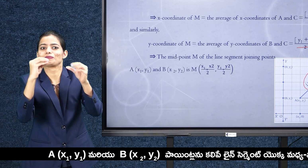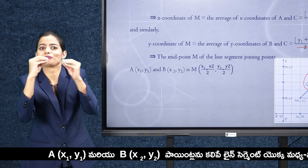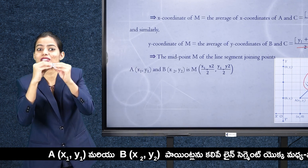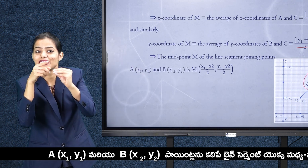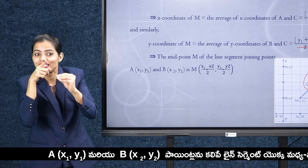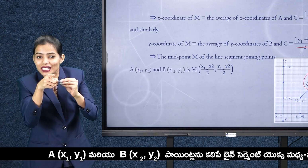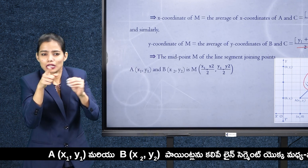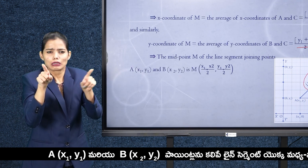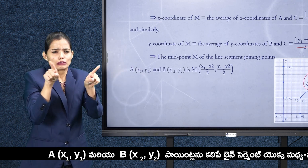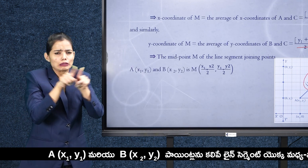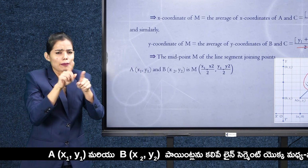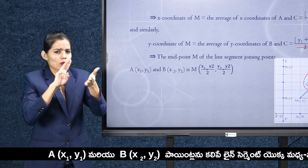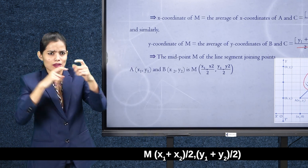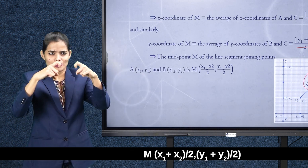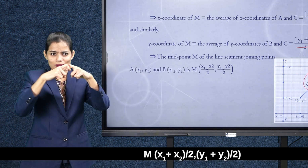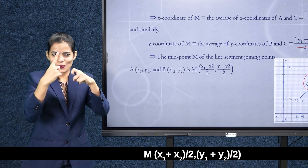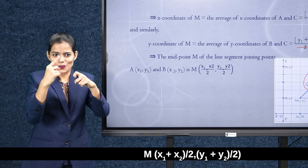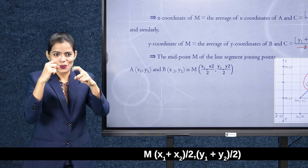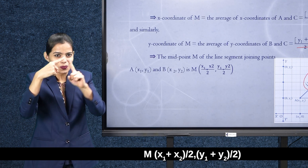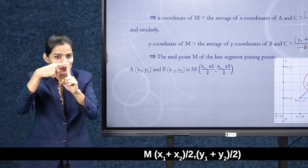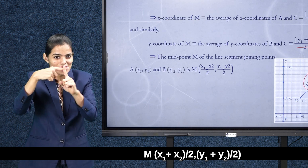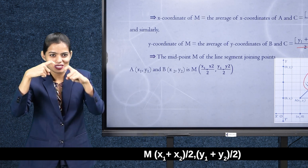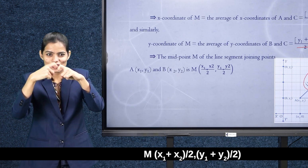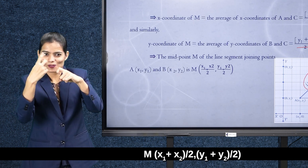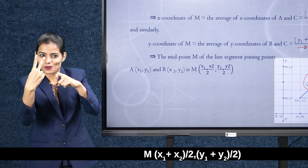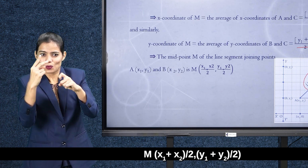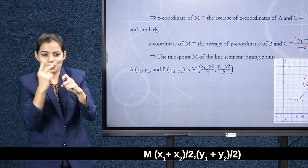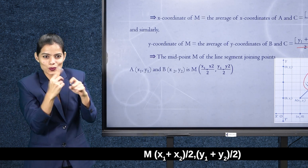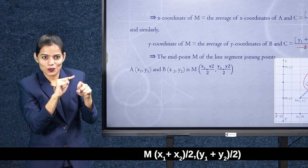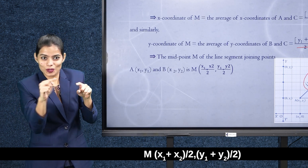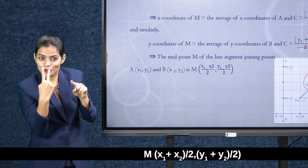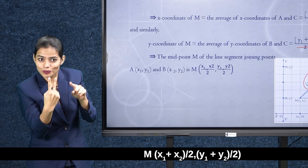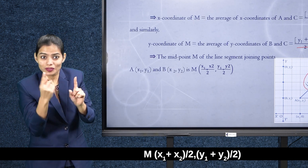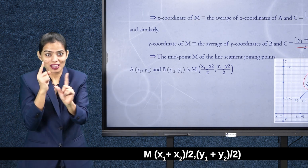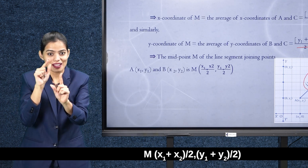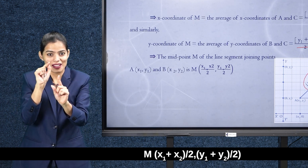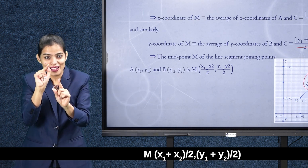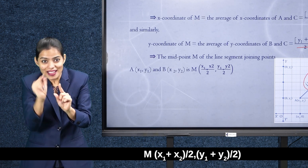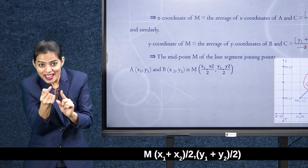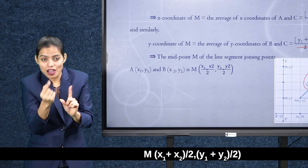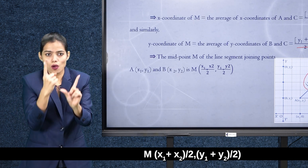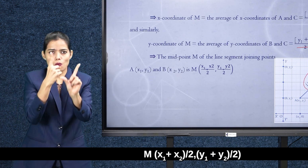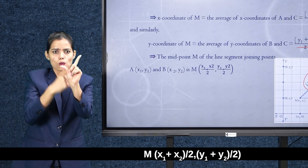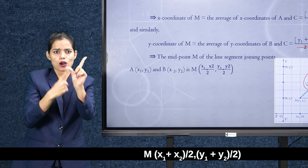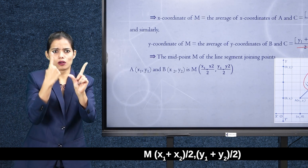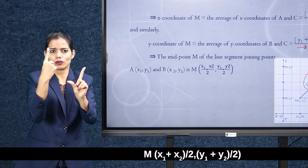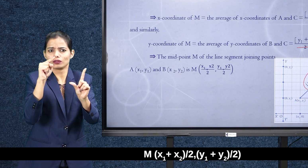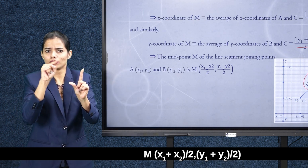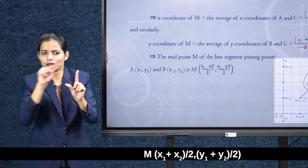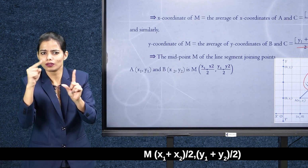మధ్య పాయింట్ m x1 ప్లస్ x2 బై 2, y1 ప్లస్ y2 బై